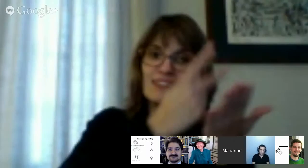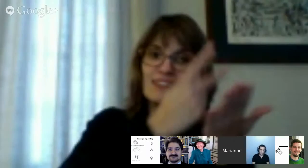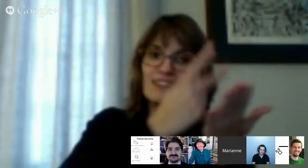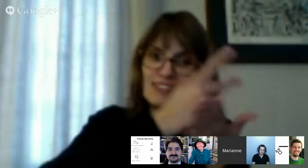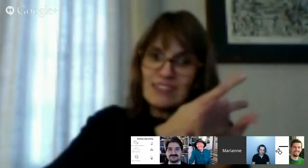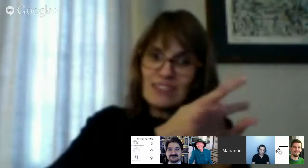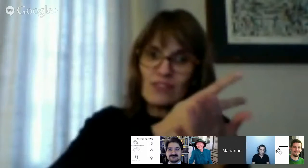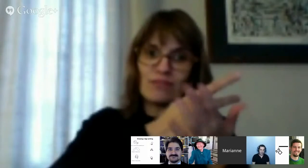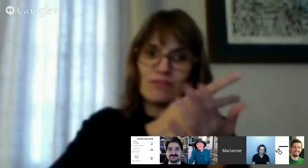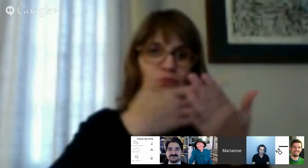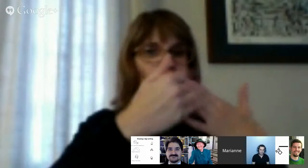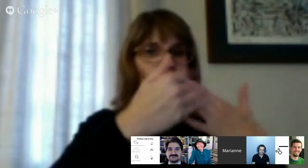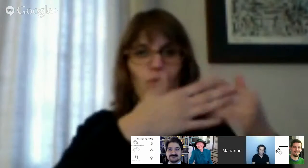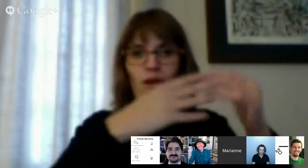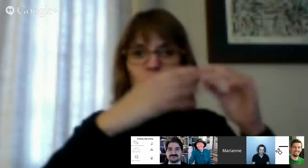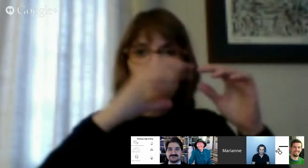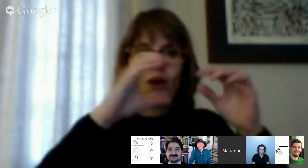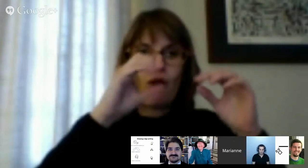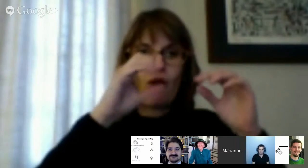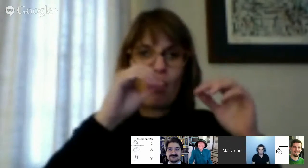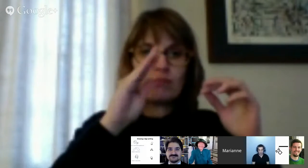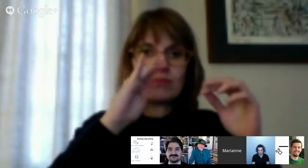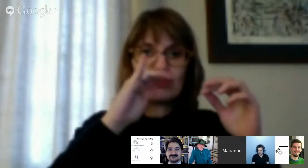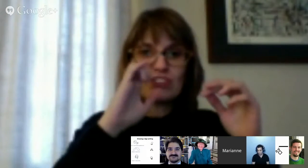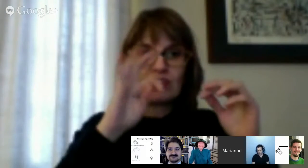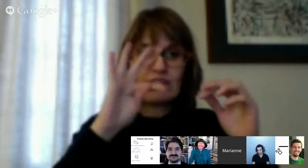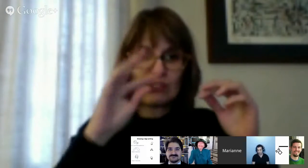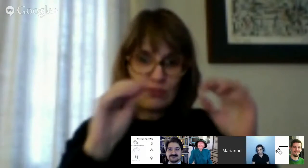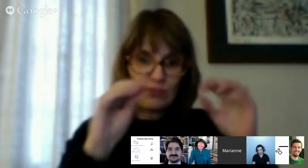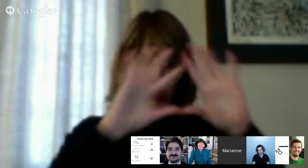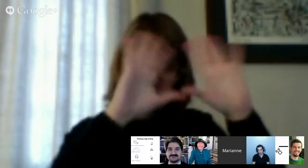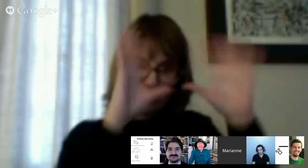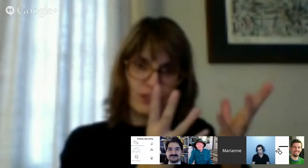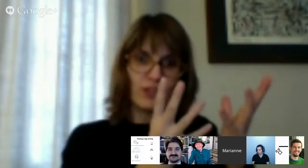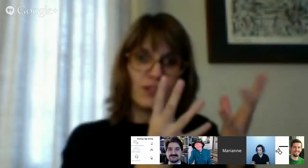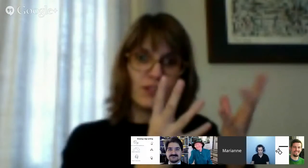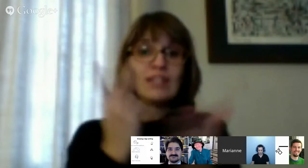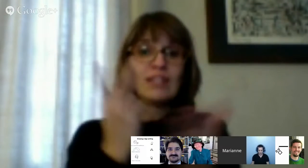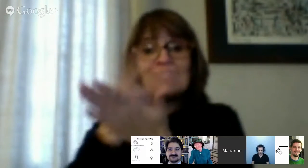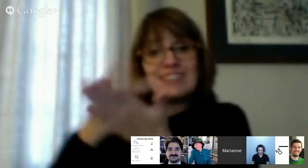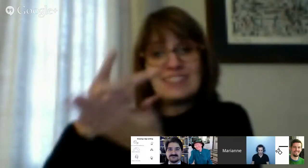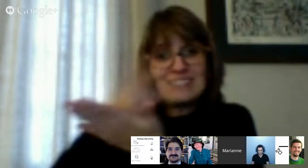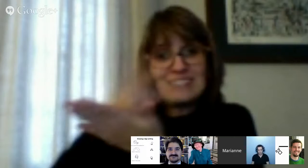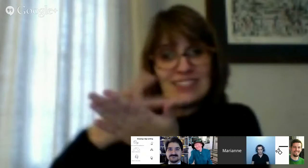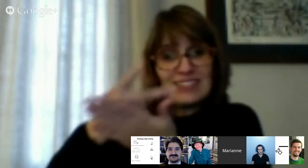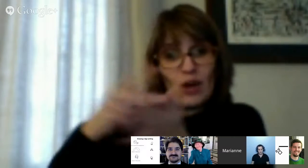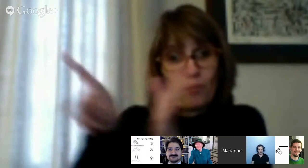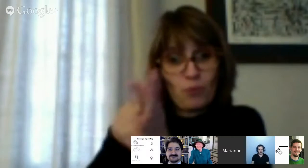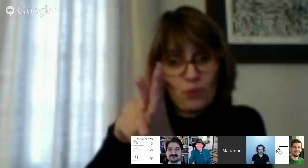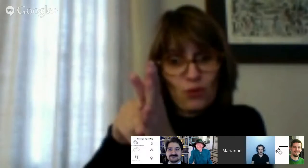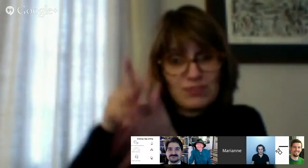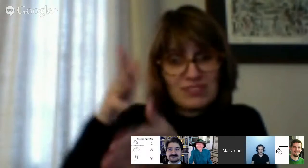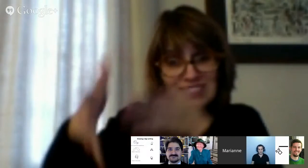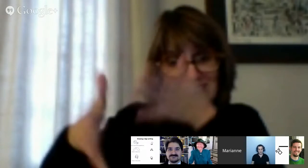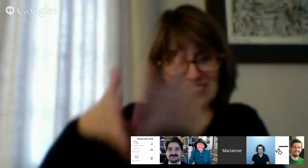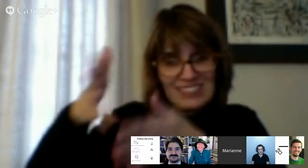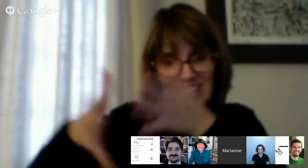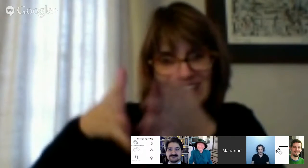começava a pensar no desenho, qualquer desenho, qualquer objeto, né,